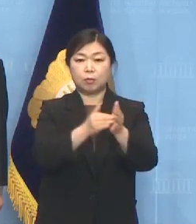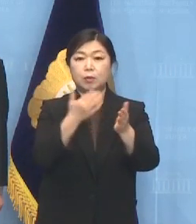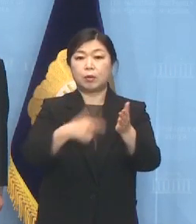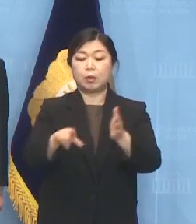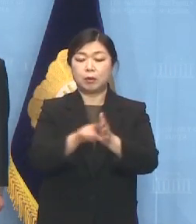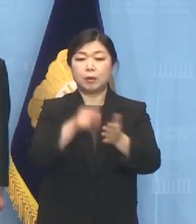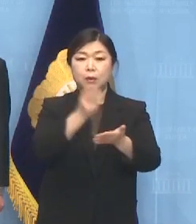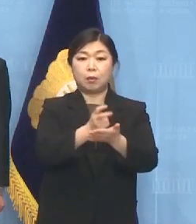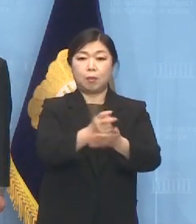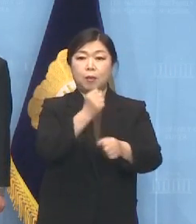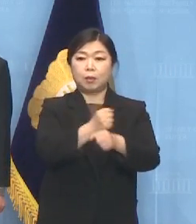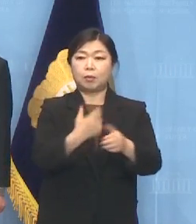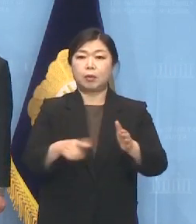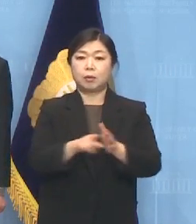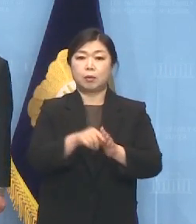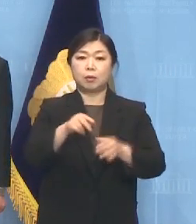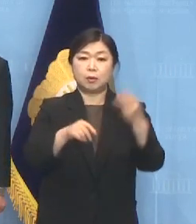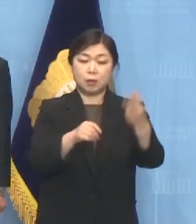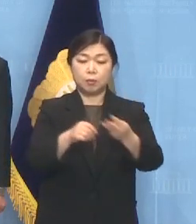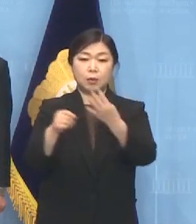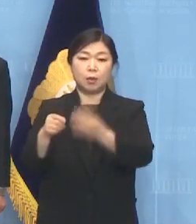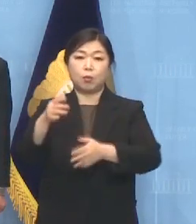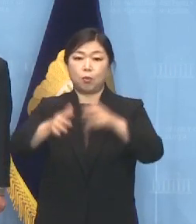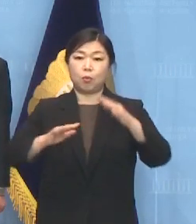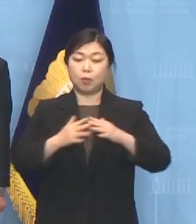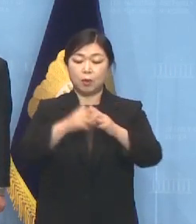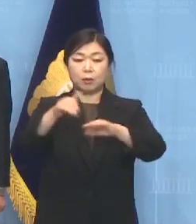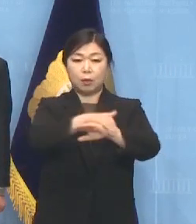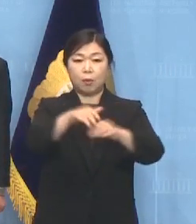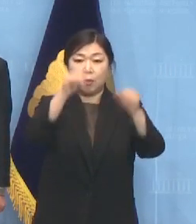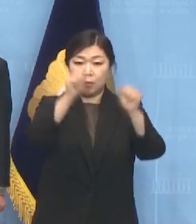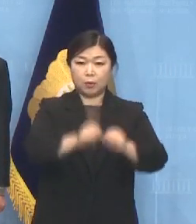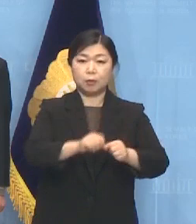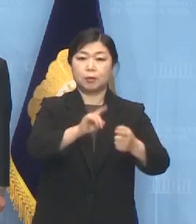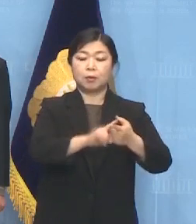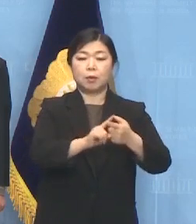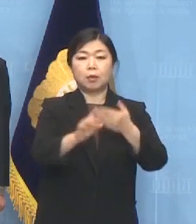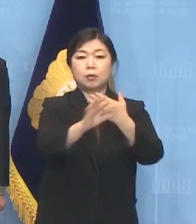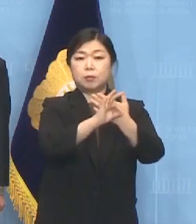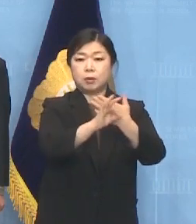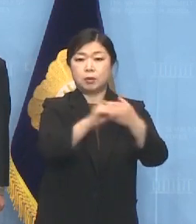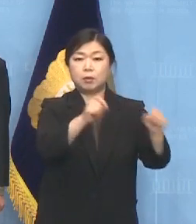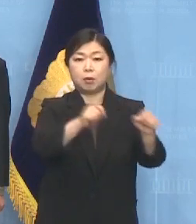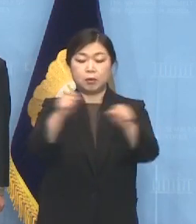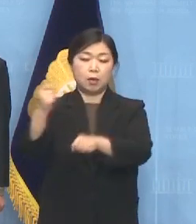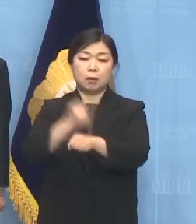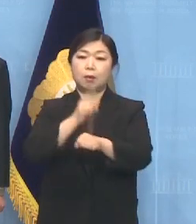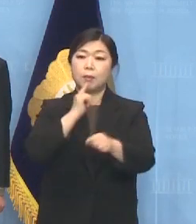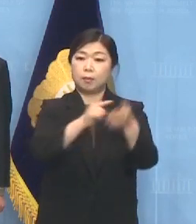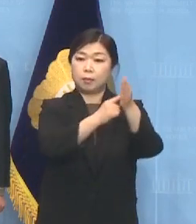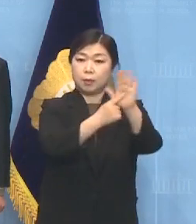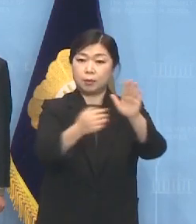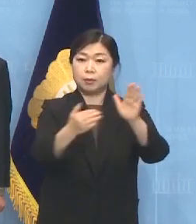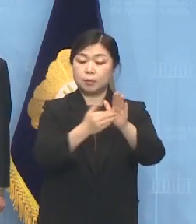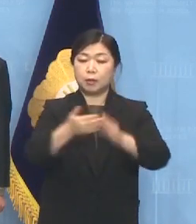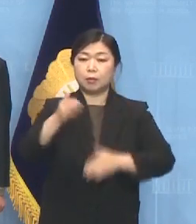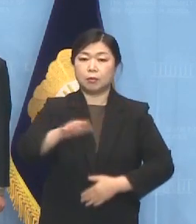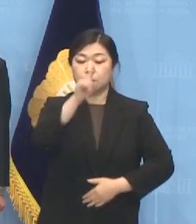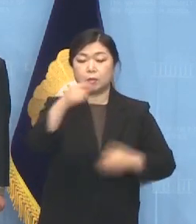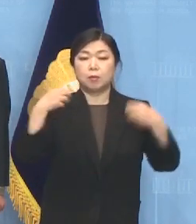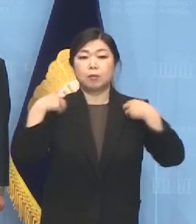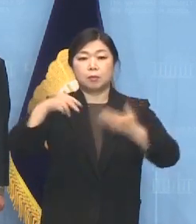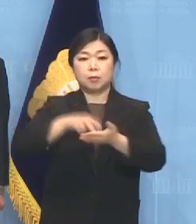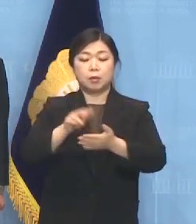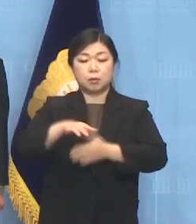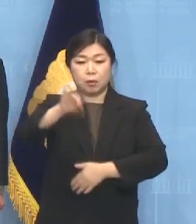시까지 신 않을 3 4 5 기공사 계획 인가를 1시적으로 연장한다고 밝혔습니다 우리 정부는